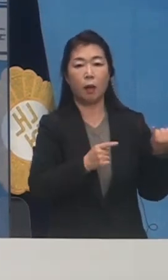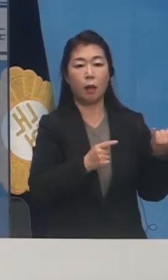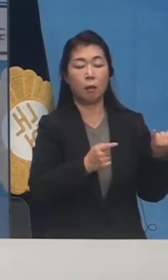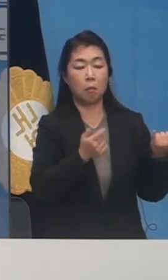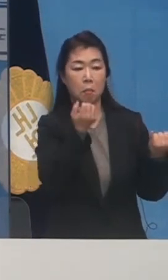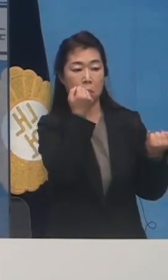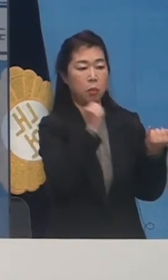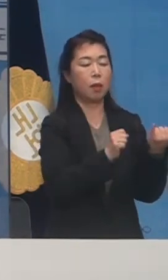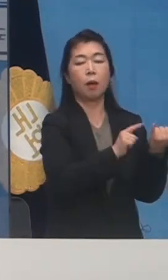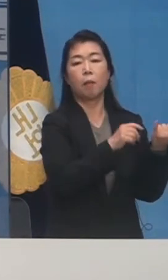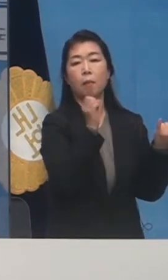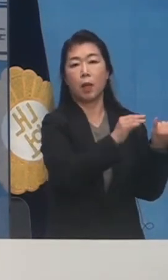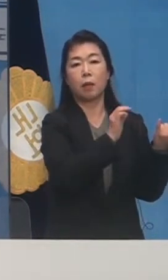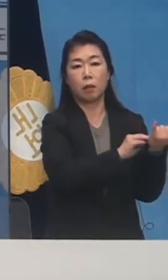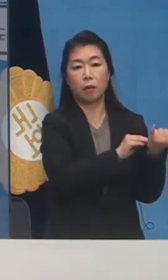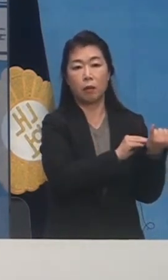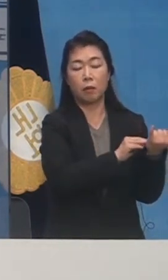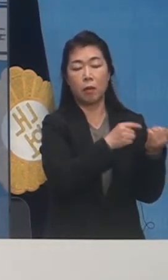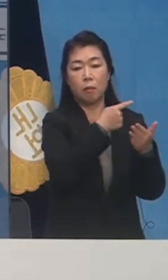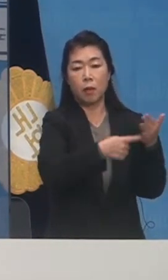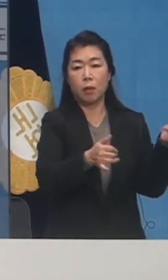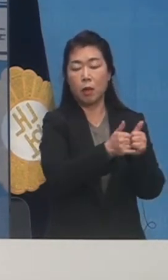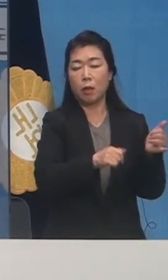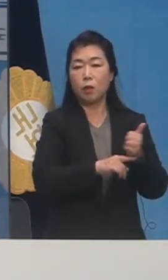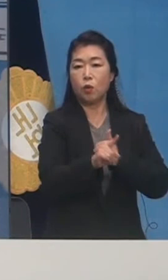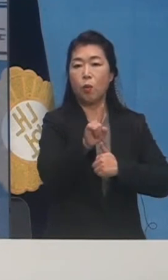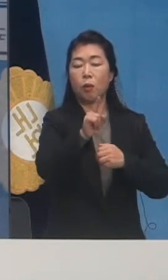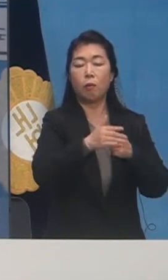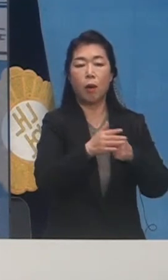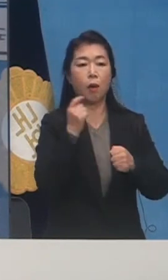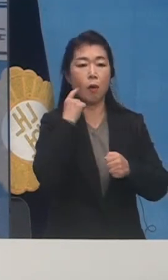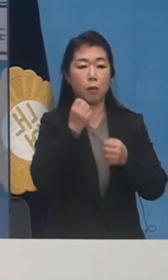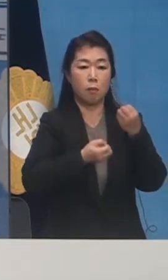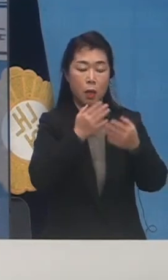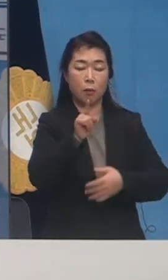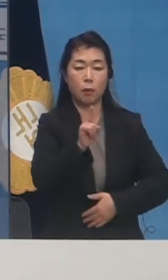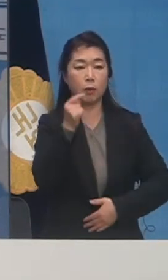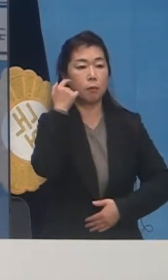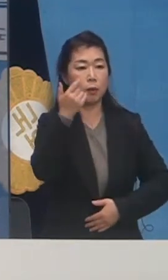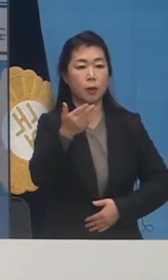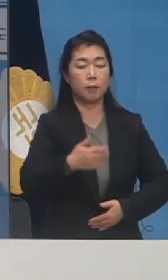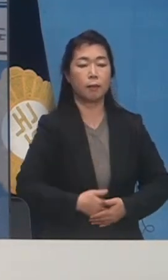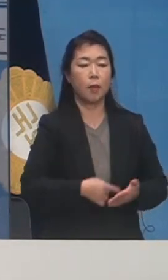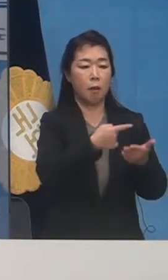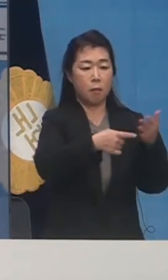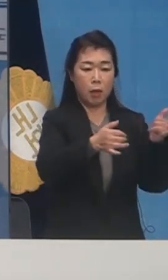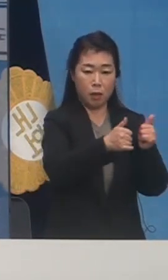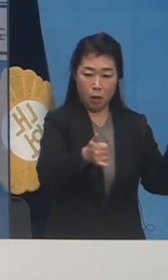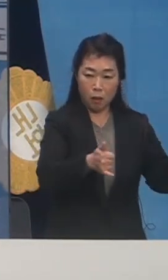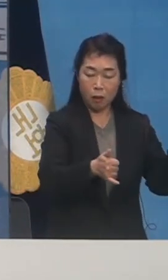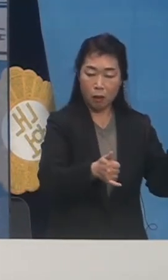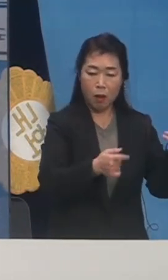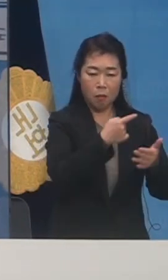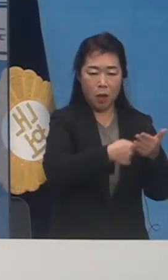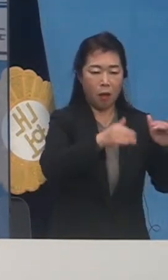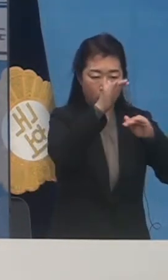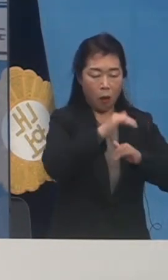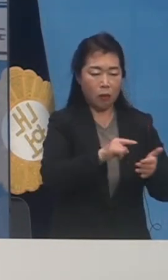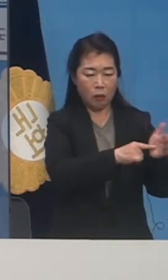최악의 결과다. 피해자가 대체 무슨 이유로 거짓말을 한단 말인가? 피해자들은 피해